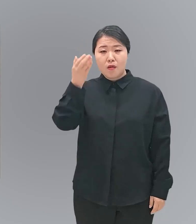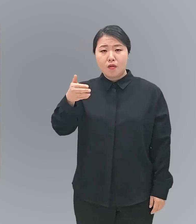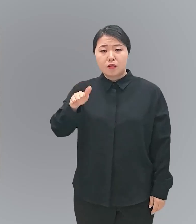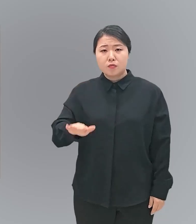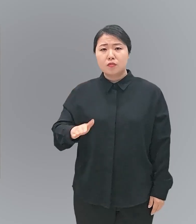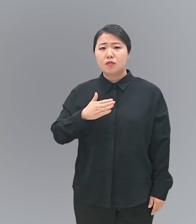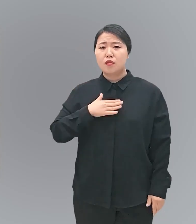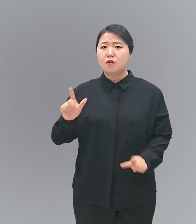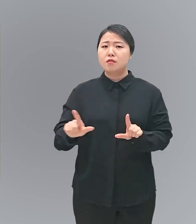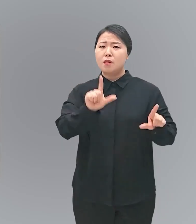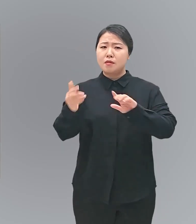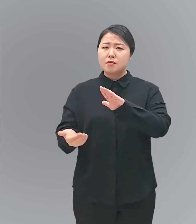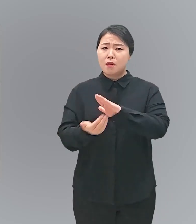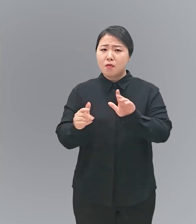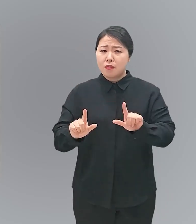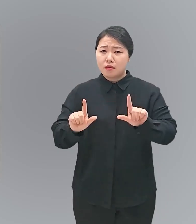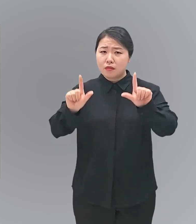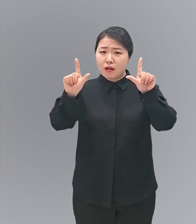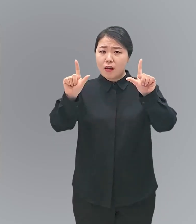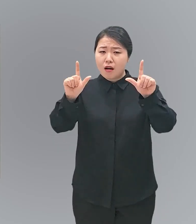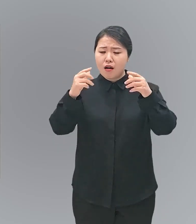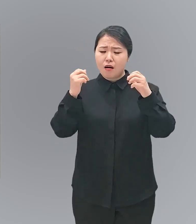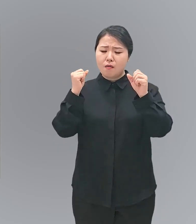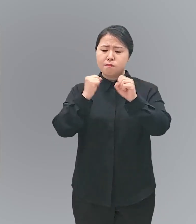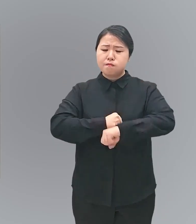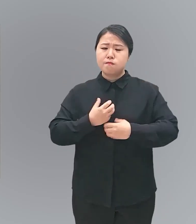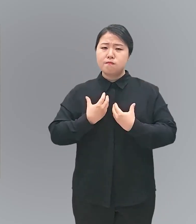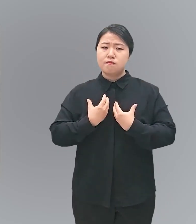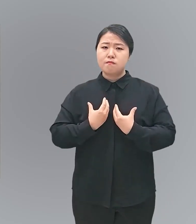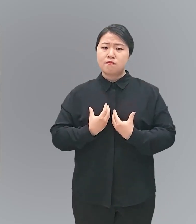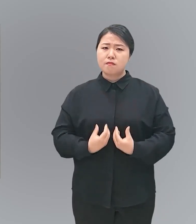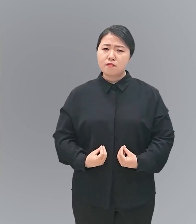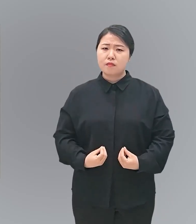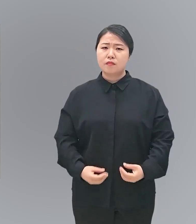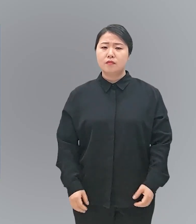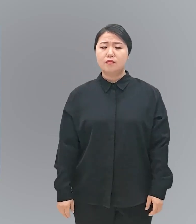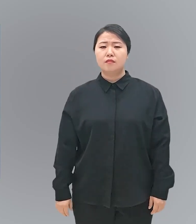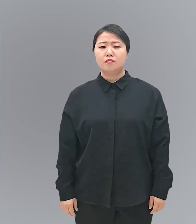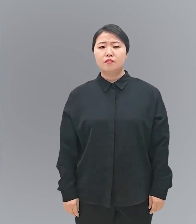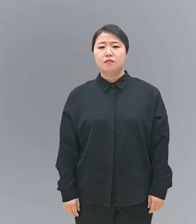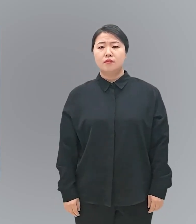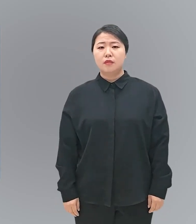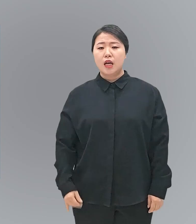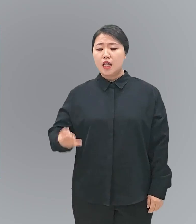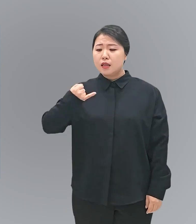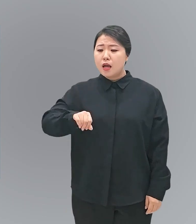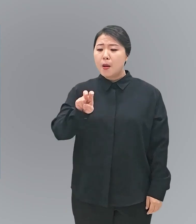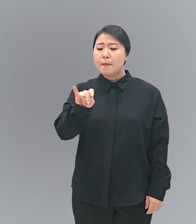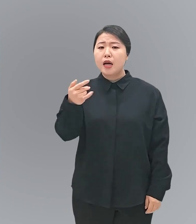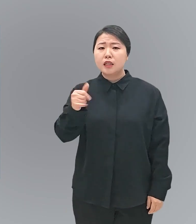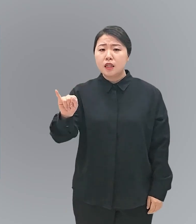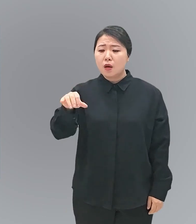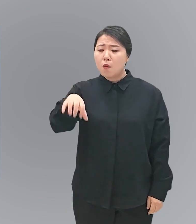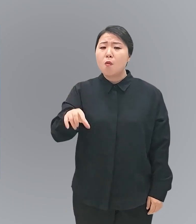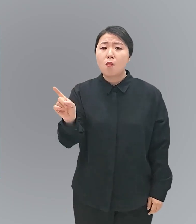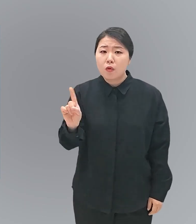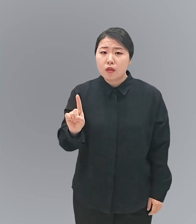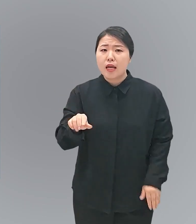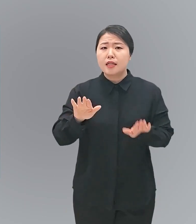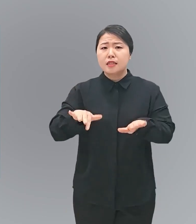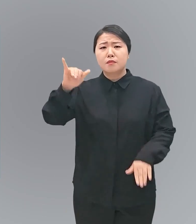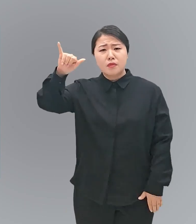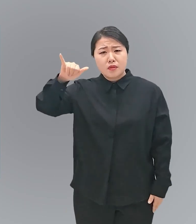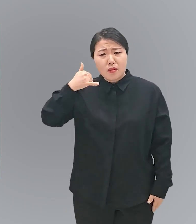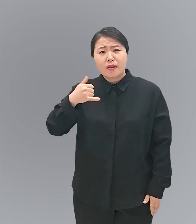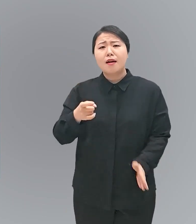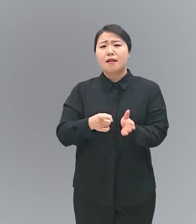그러나 내 생애 최고의 날, 나는 나락으로 떨어지고 말았다. 많이 어디 있는 거니? 지금 연락 좀